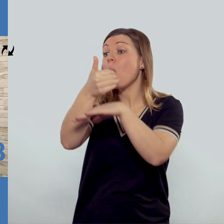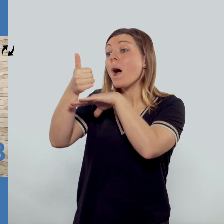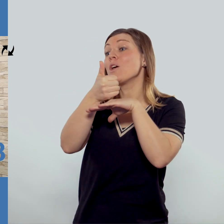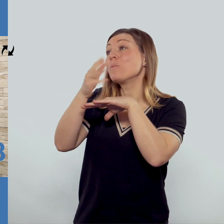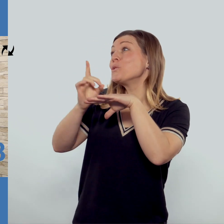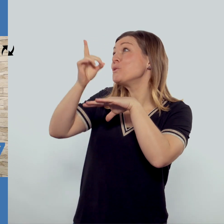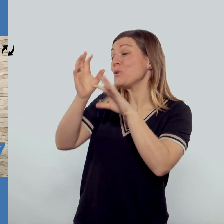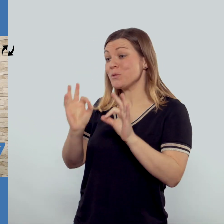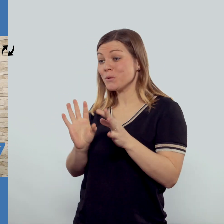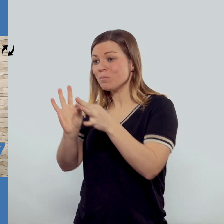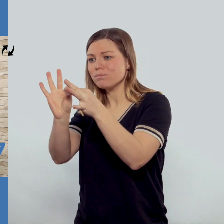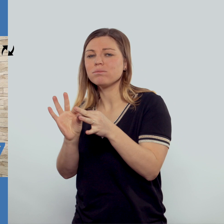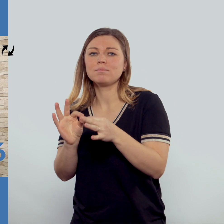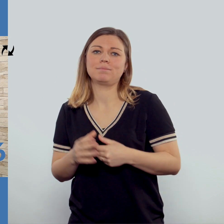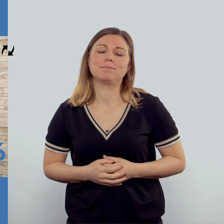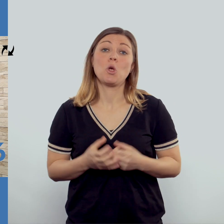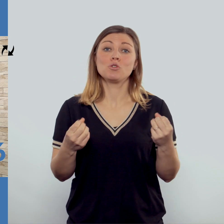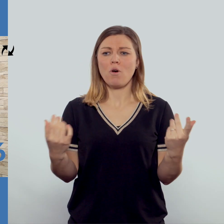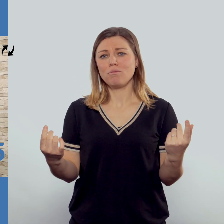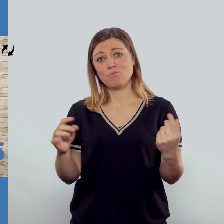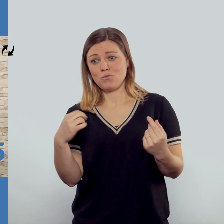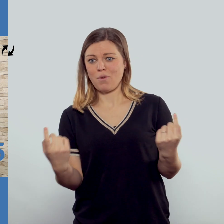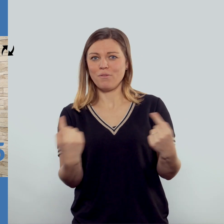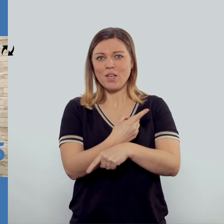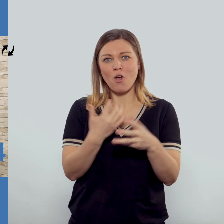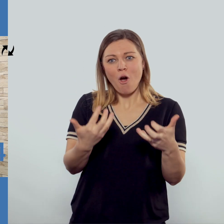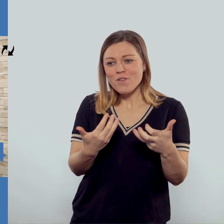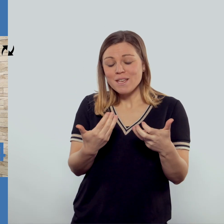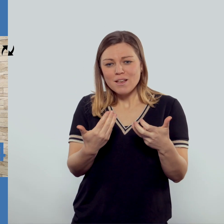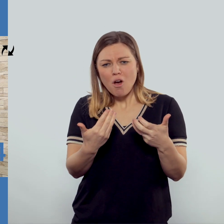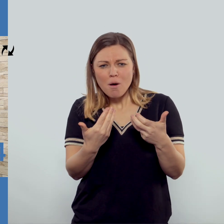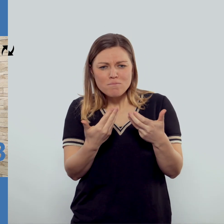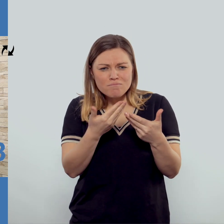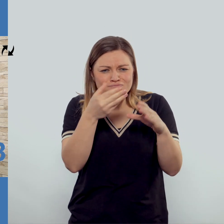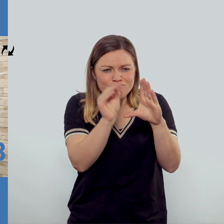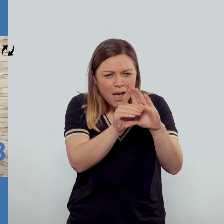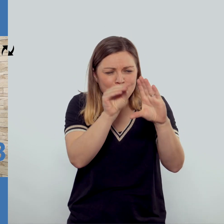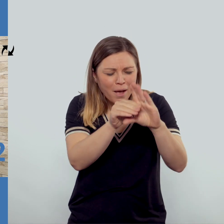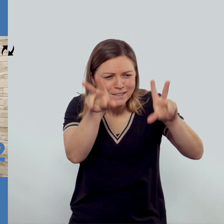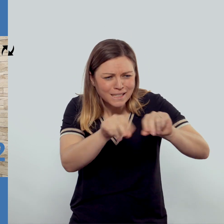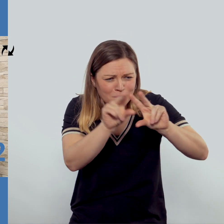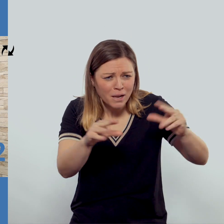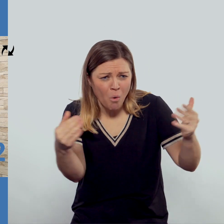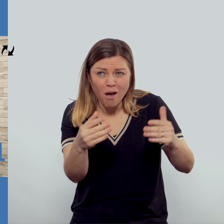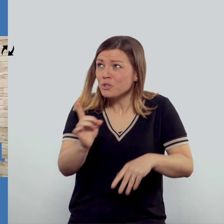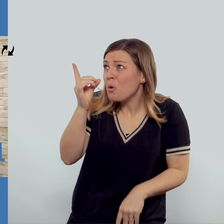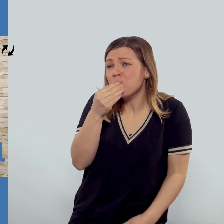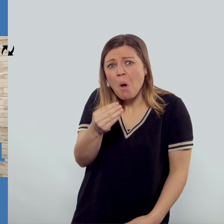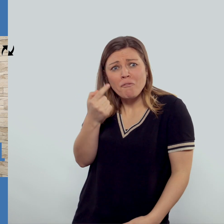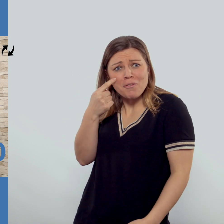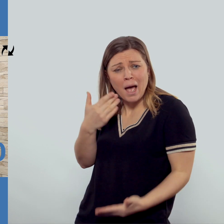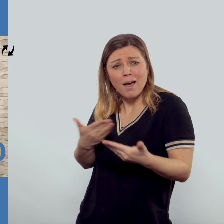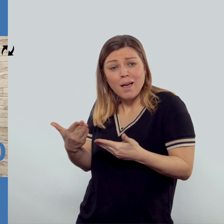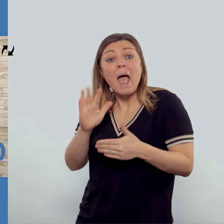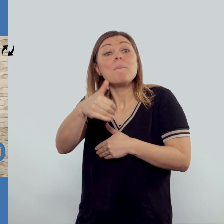c'est qu'on veut convaincre les gens intellectuellement que Dieu est bon, et ensuite on leur dit, une fois que tu croiras, tu pourras goûter qu'il est bon. Mais ce n'est pas ce que